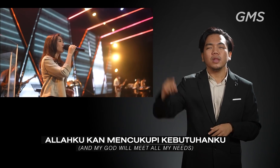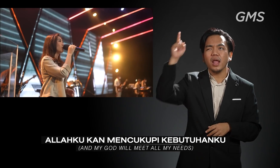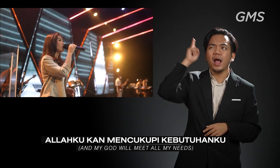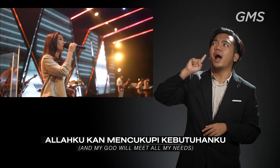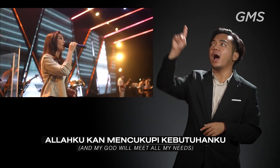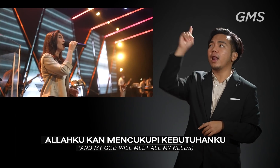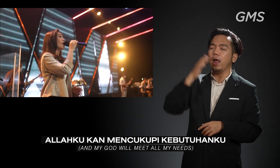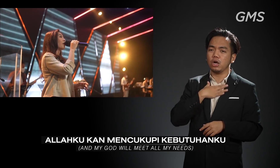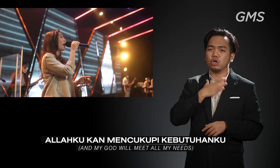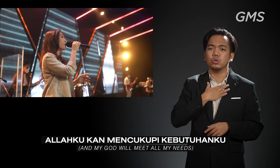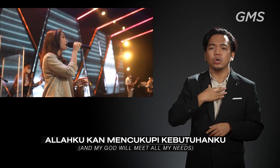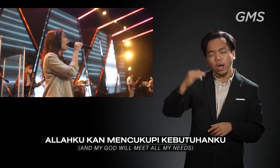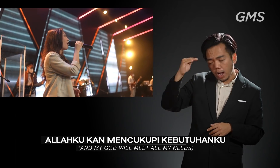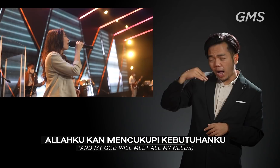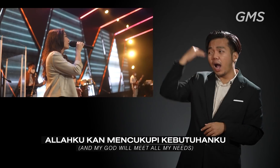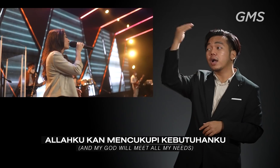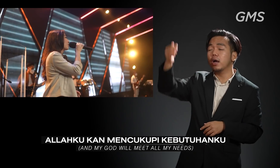Allahku kan